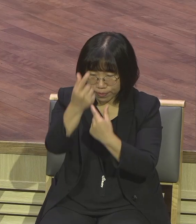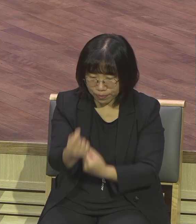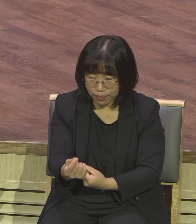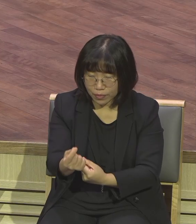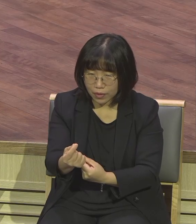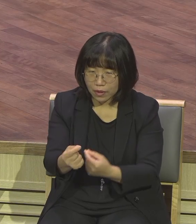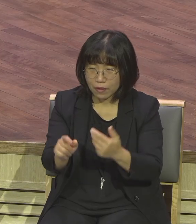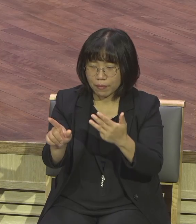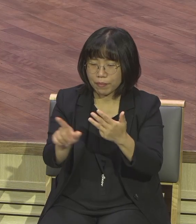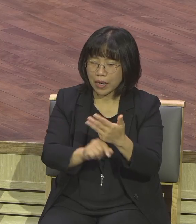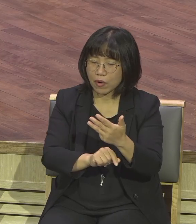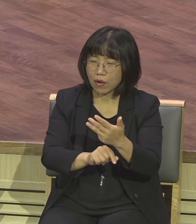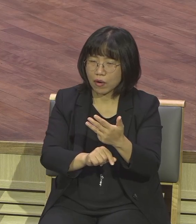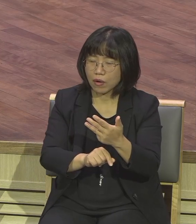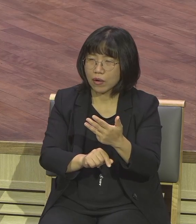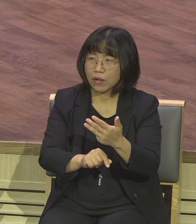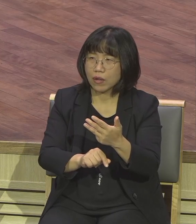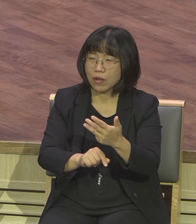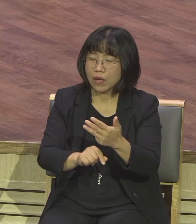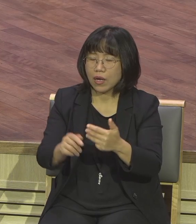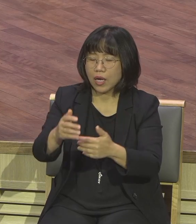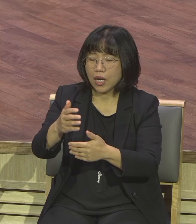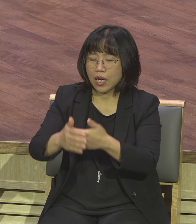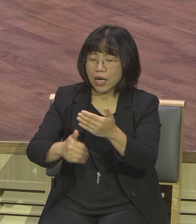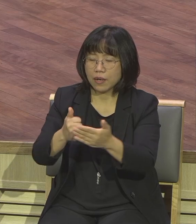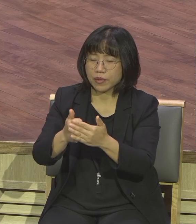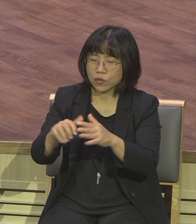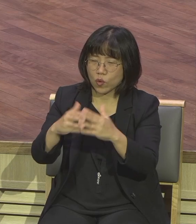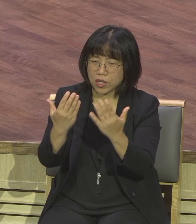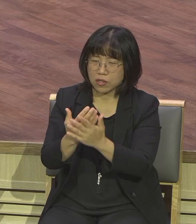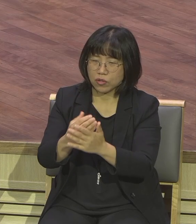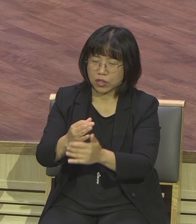그 80년 연말부터 하나님이 문을 열기